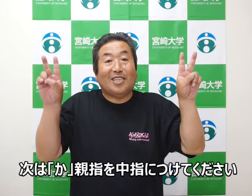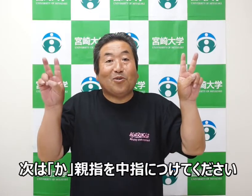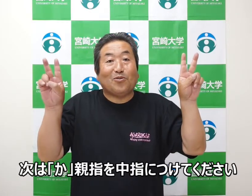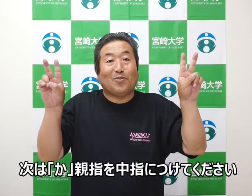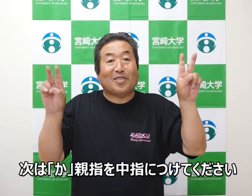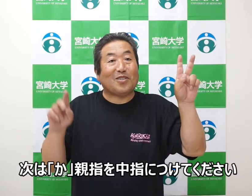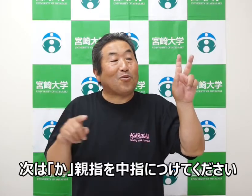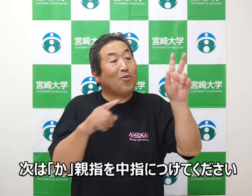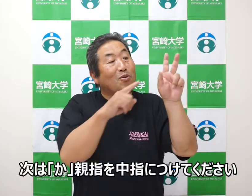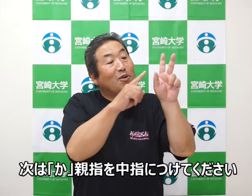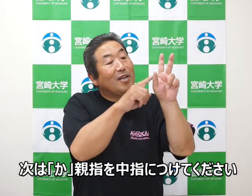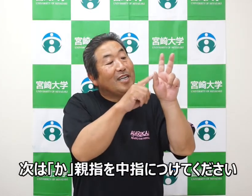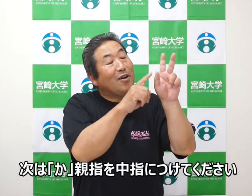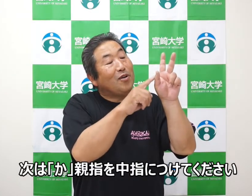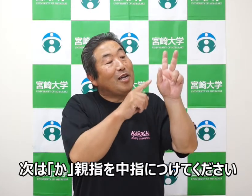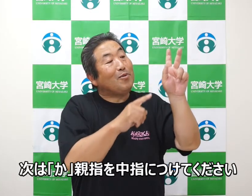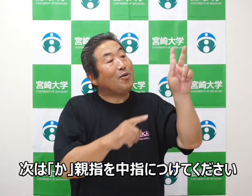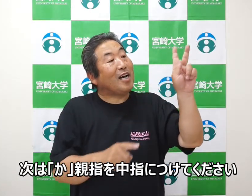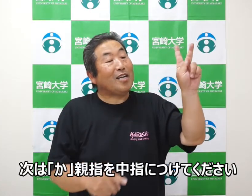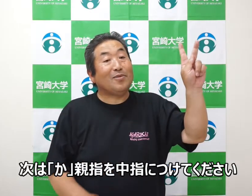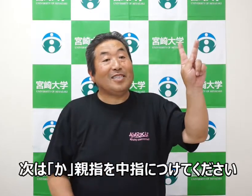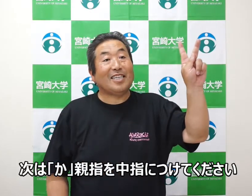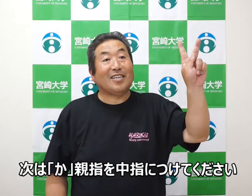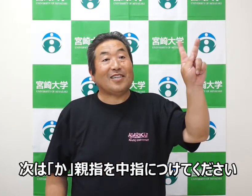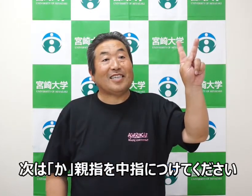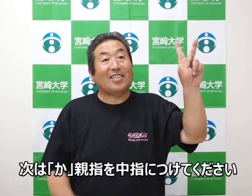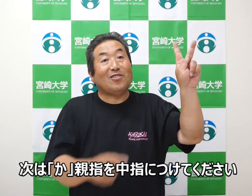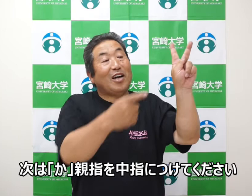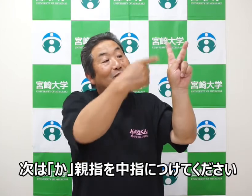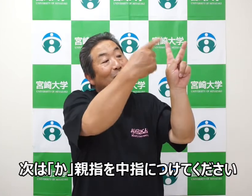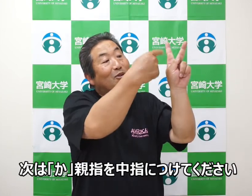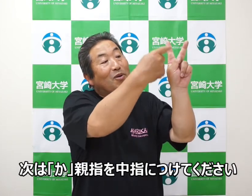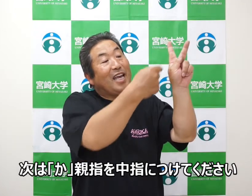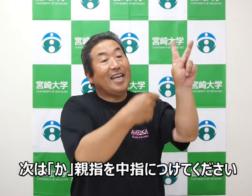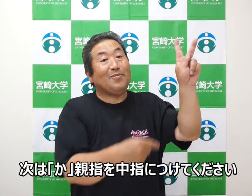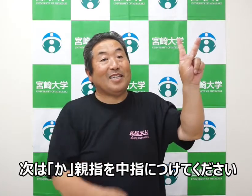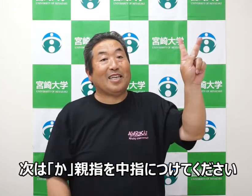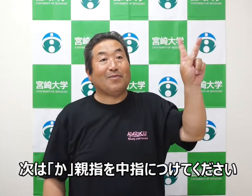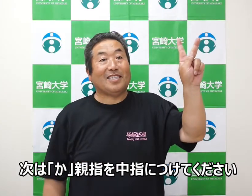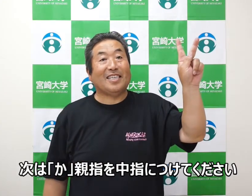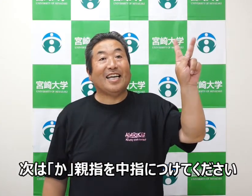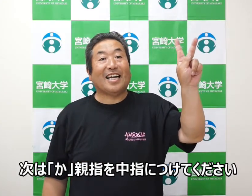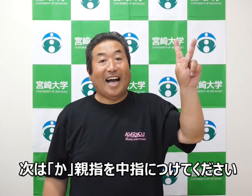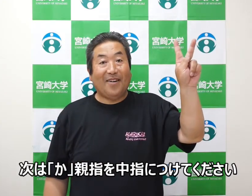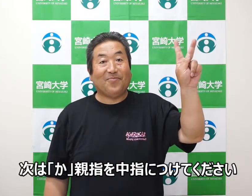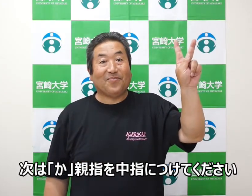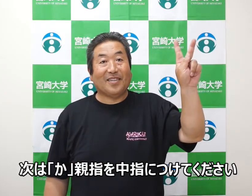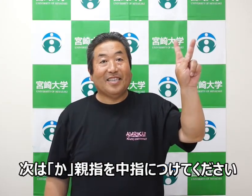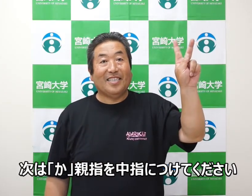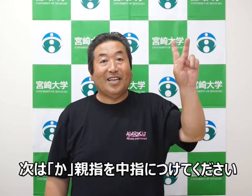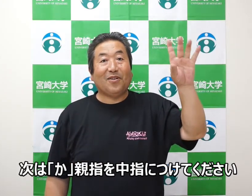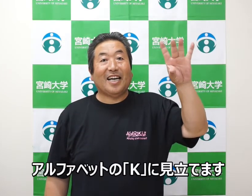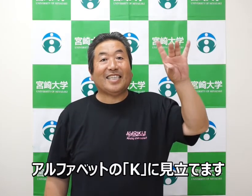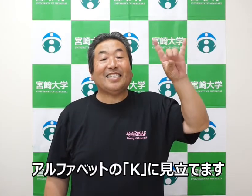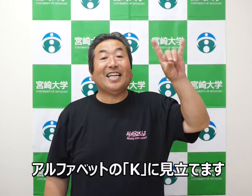こう写りますけど、この親指を中指につけてください。それアルファベットの K に見えてきます。か、で、これが狐の